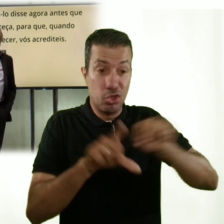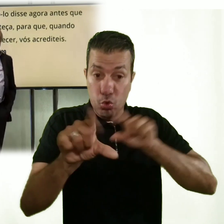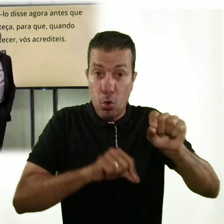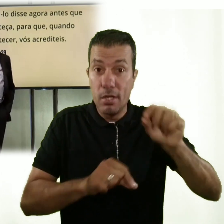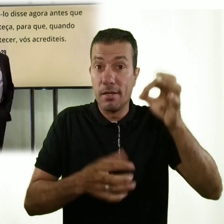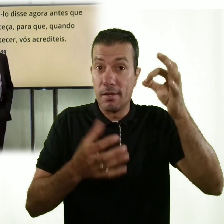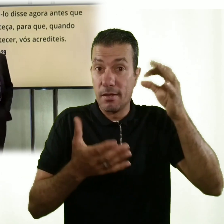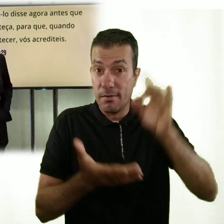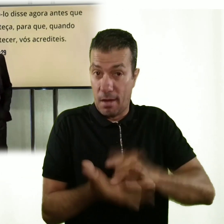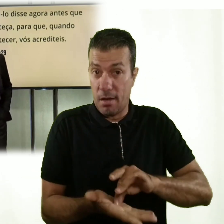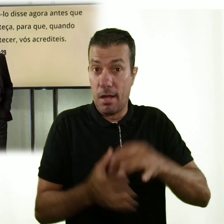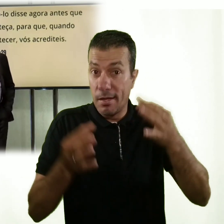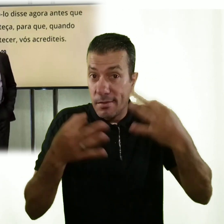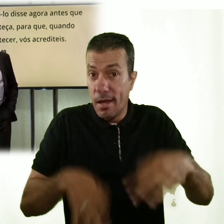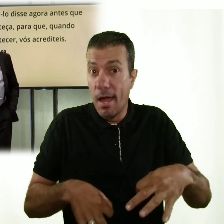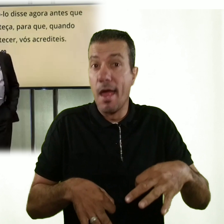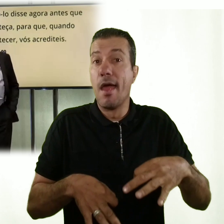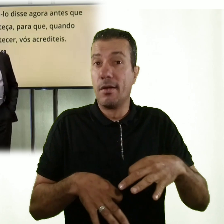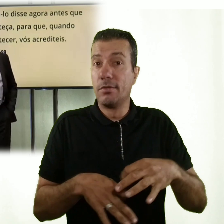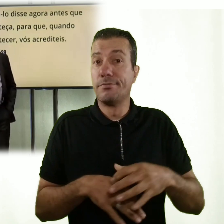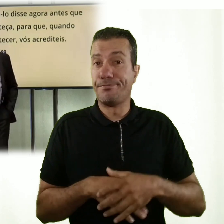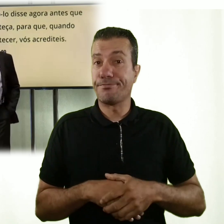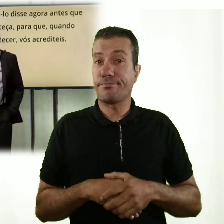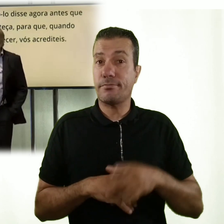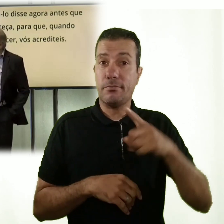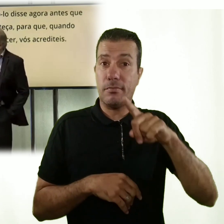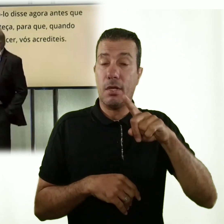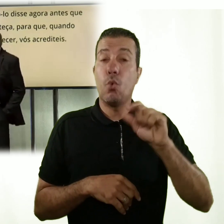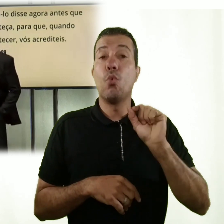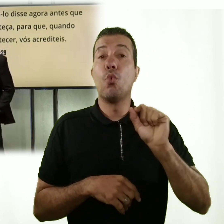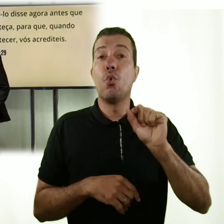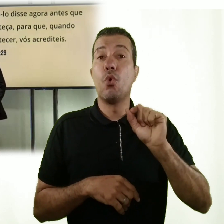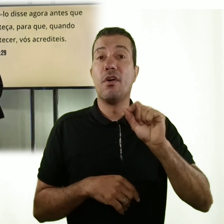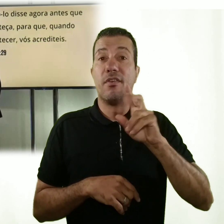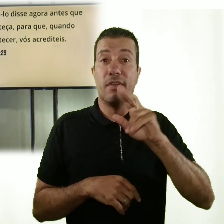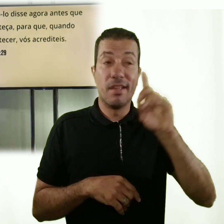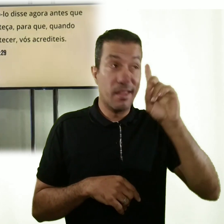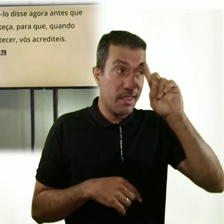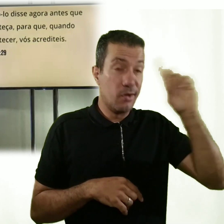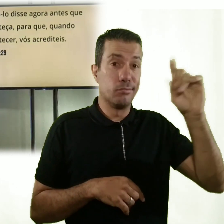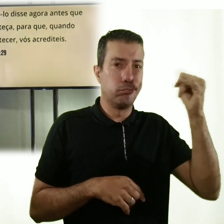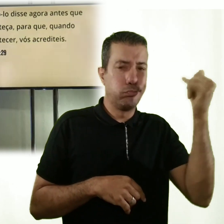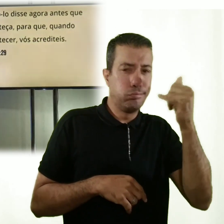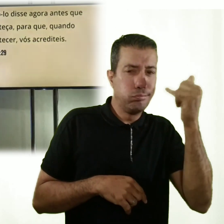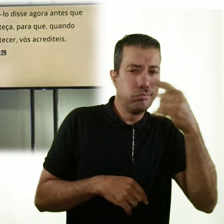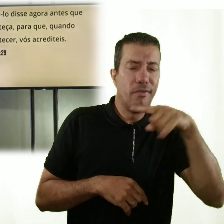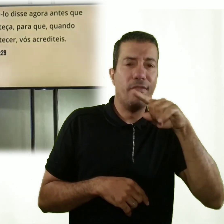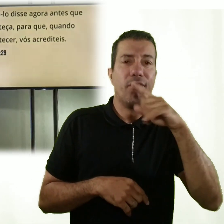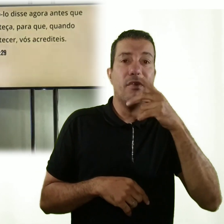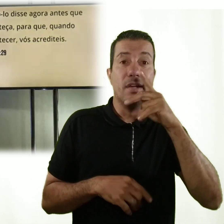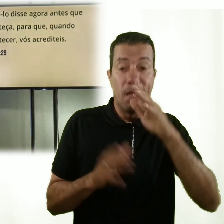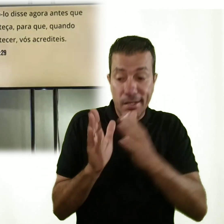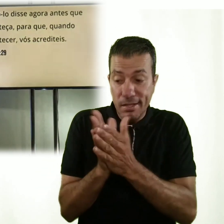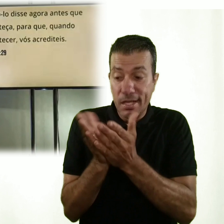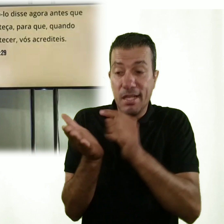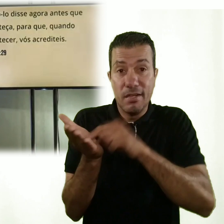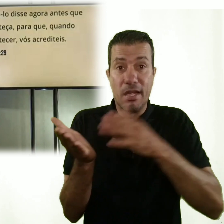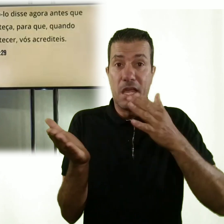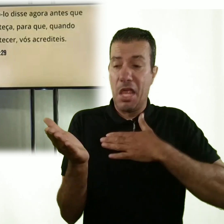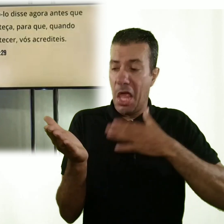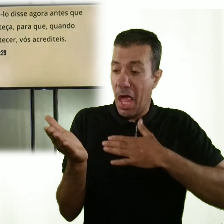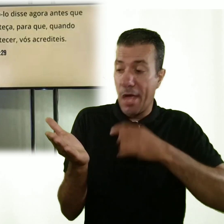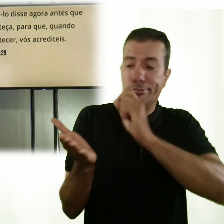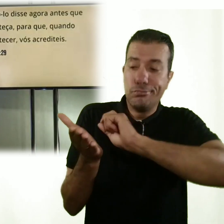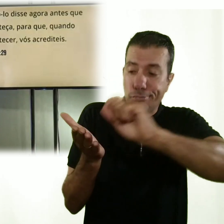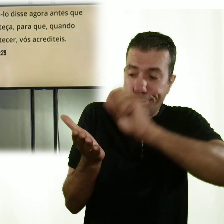tendo as premissas corretas. E as premissas corretas, Deus está dizendo assim, Este livro aqui fui eu que mandei